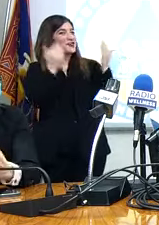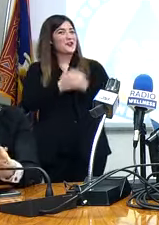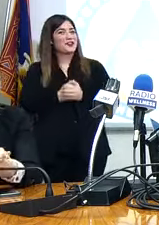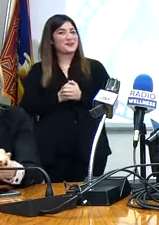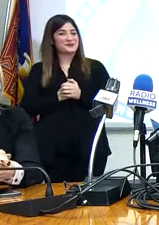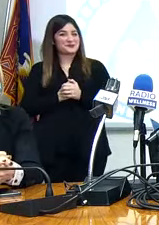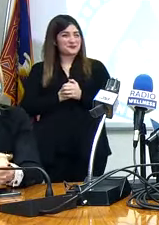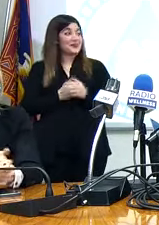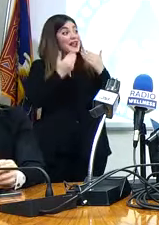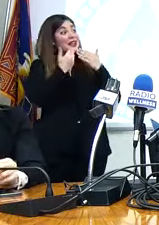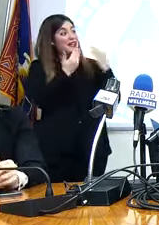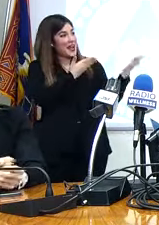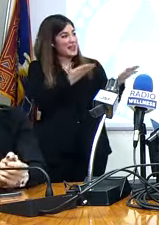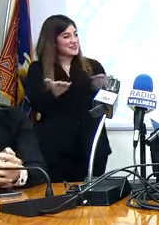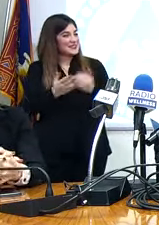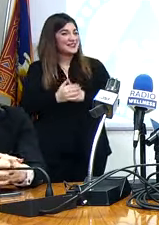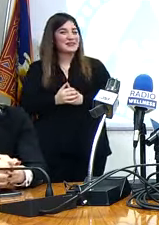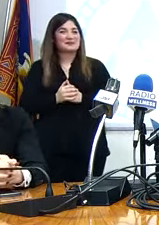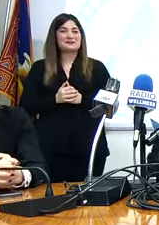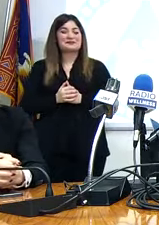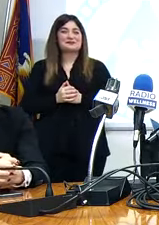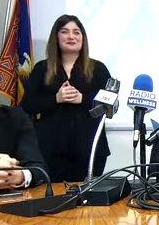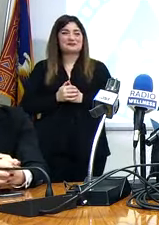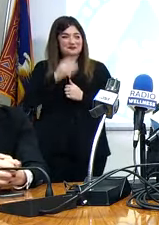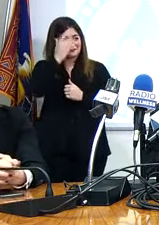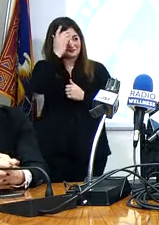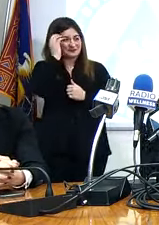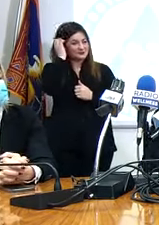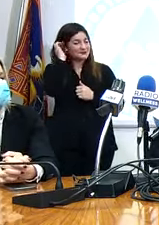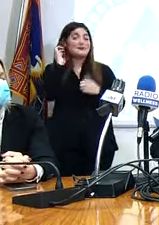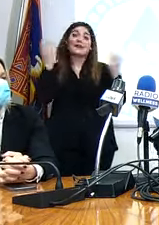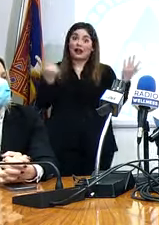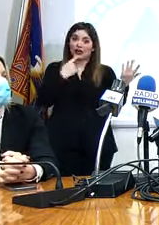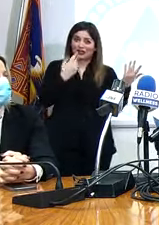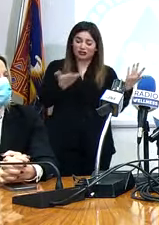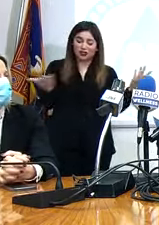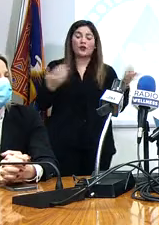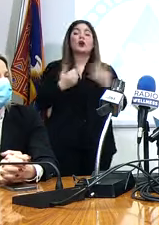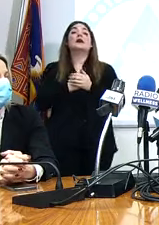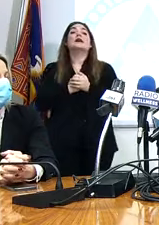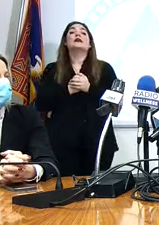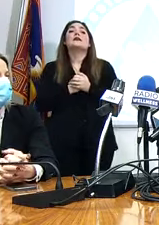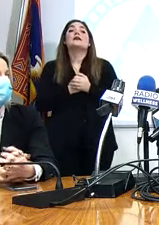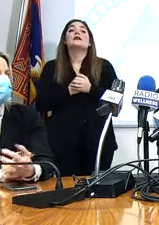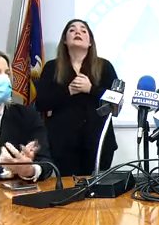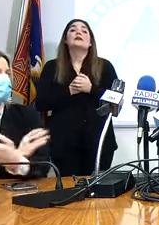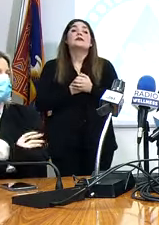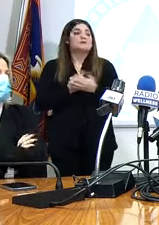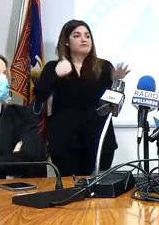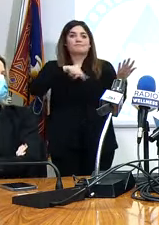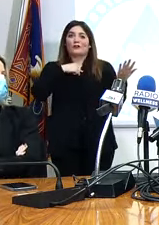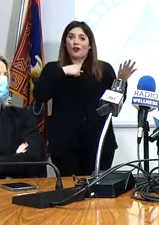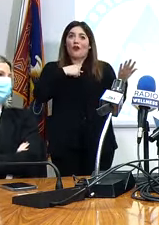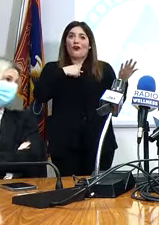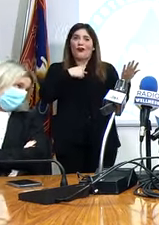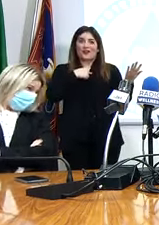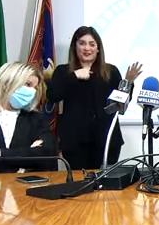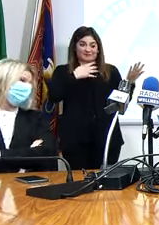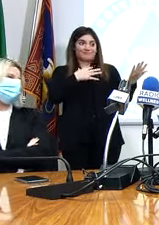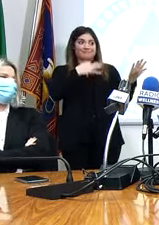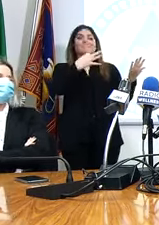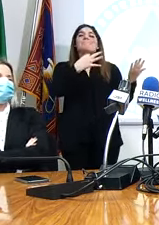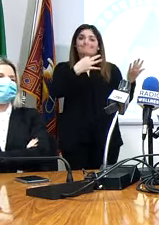E grazie. Buongiorno, professore. Allora, dicevo... Noi hanno attribuito una zona, diciamo,